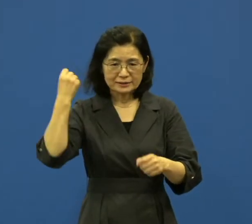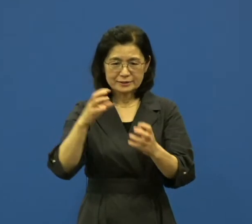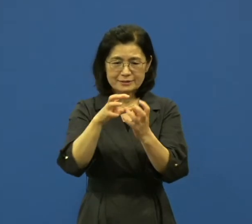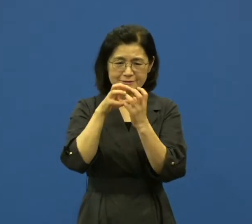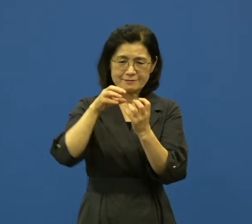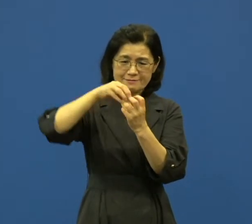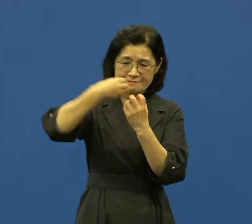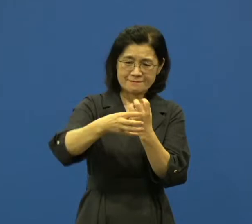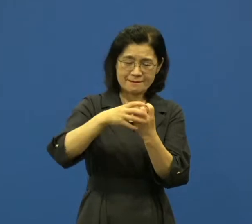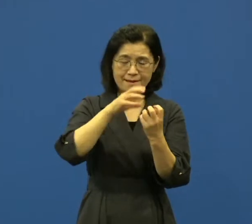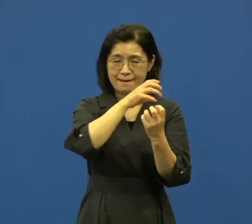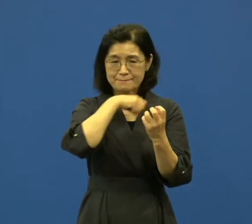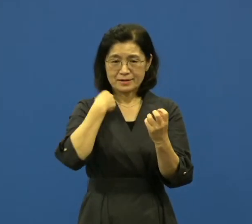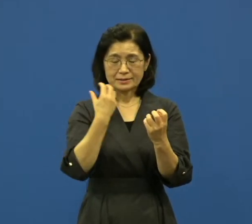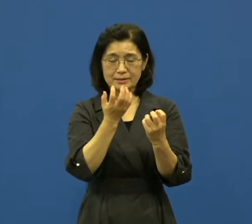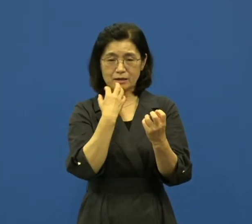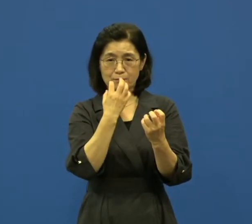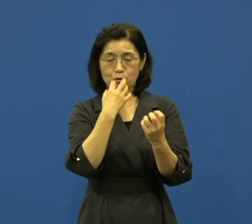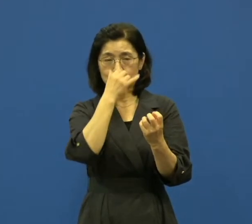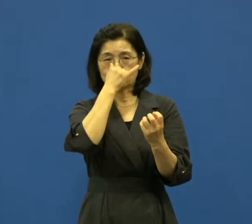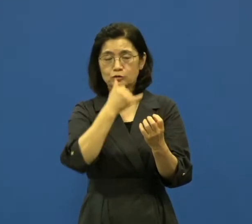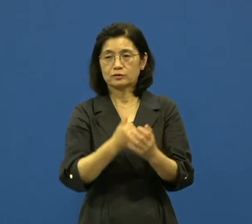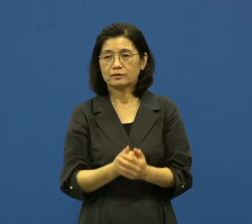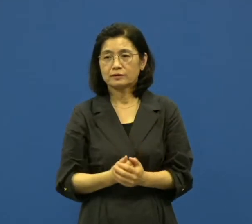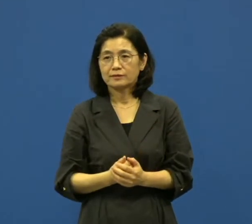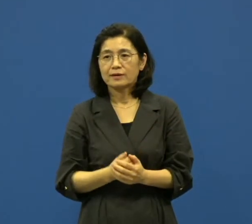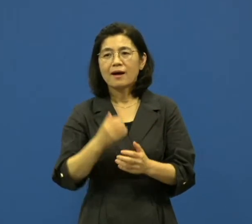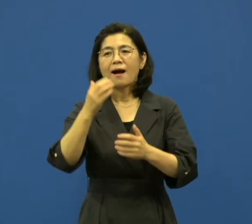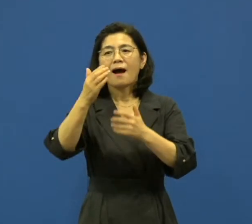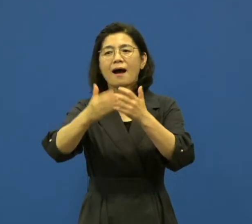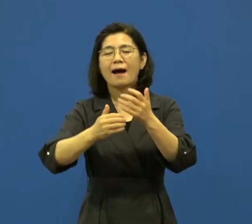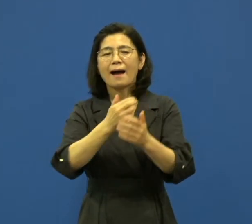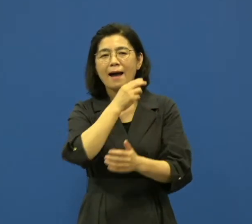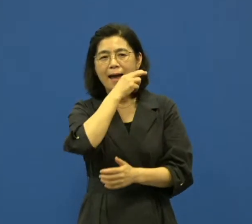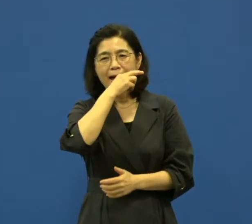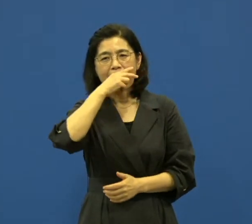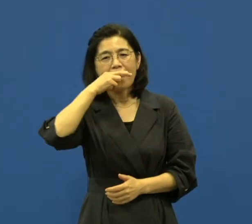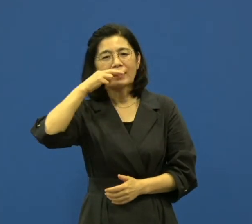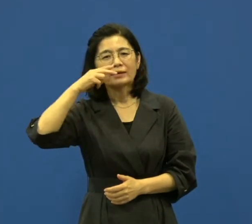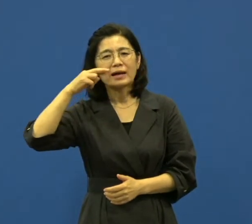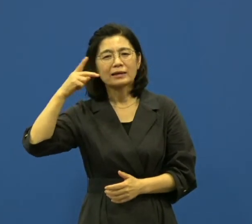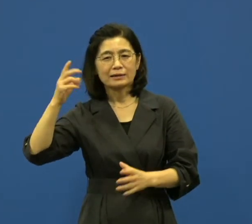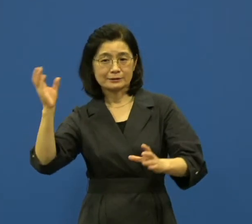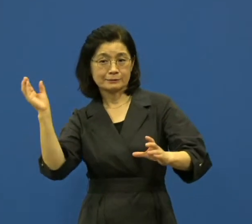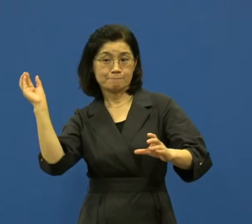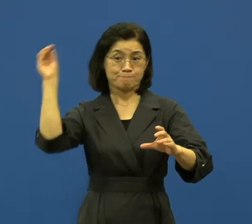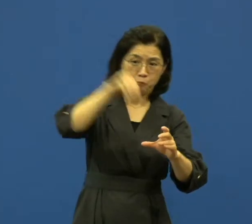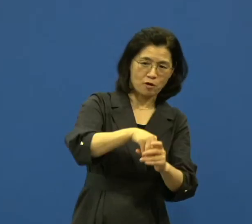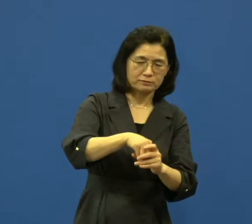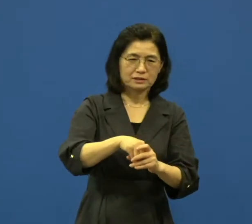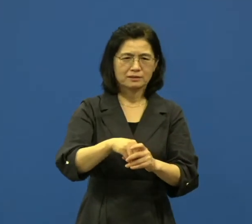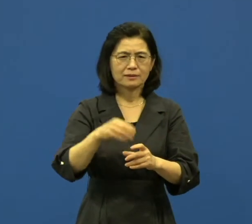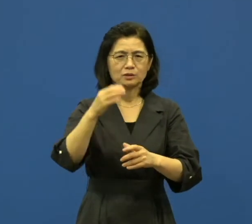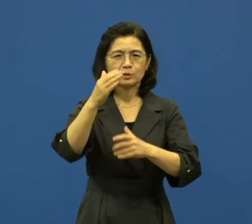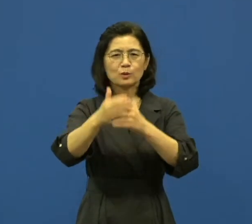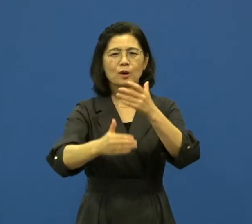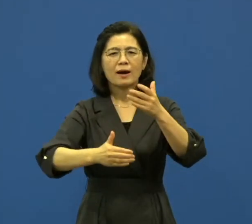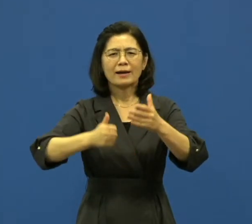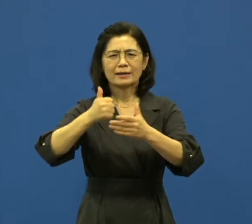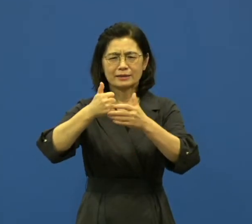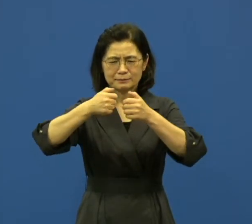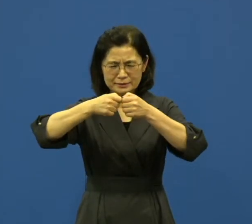식감을 훼손하지 않고 사람들이 먹을 수 있도록 그 향기까지 뻥뻥 넣어가지고,